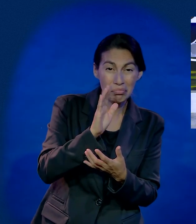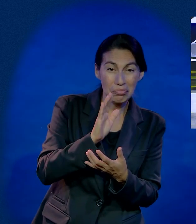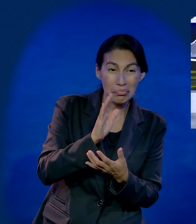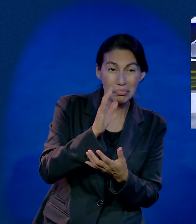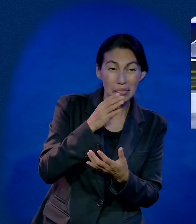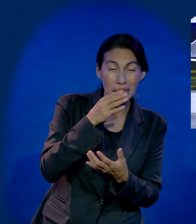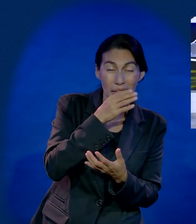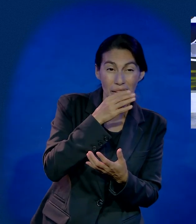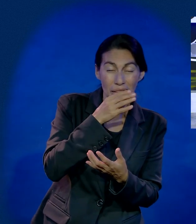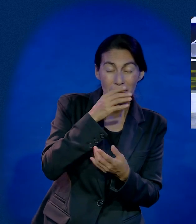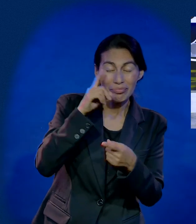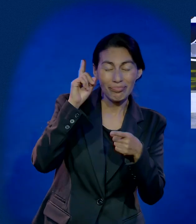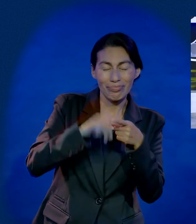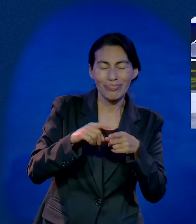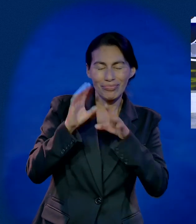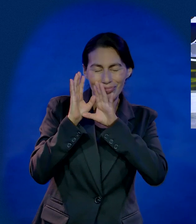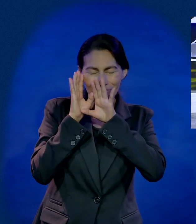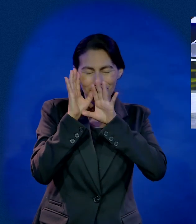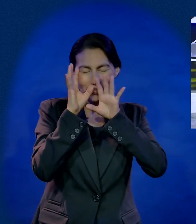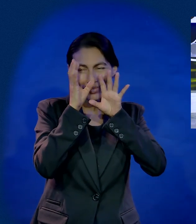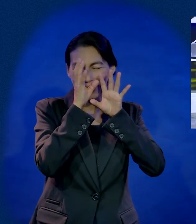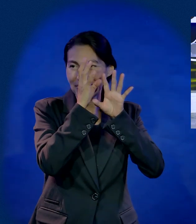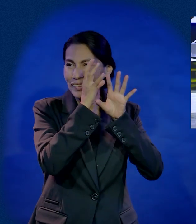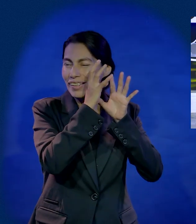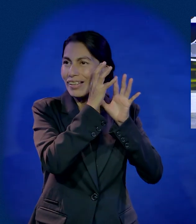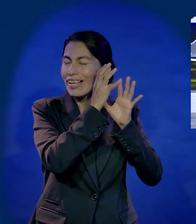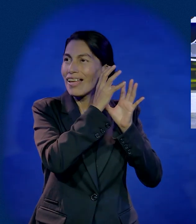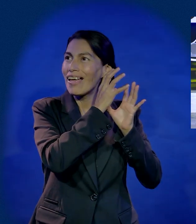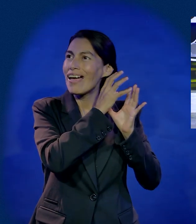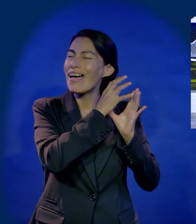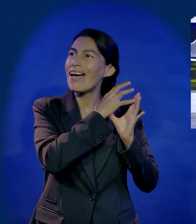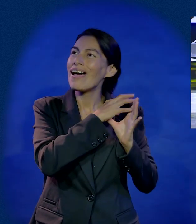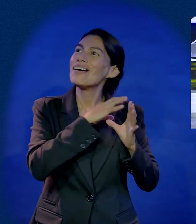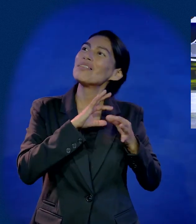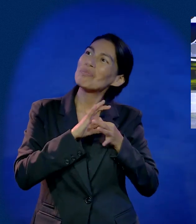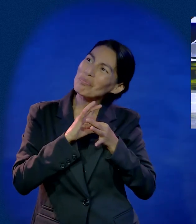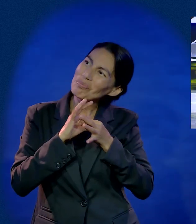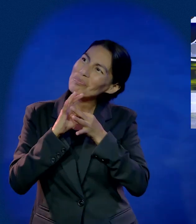Esta careta y ser cristiano.